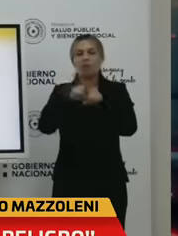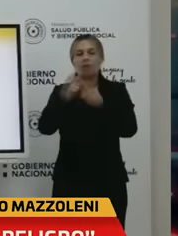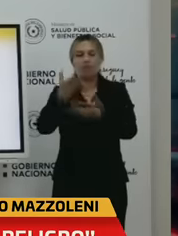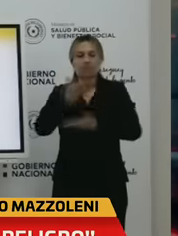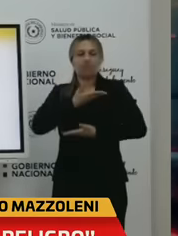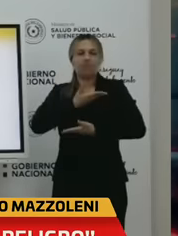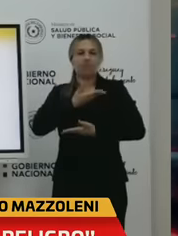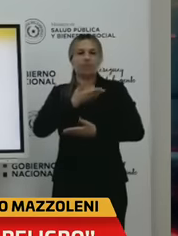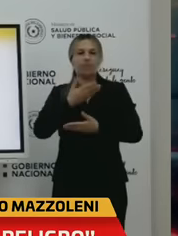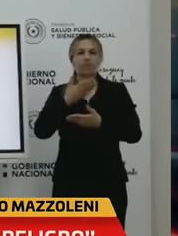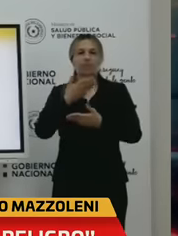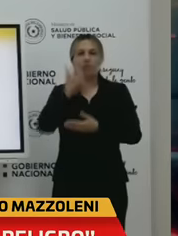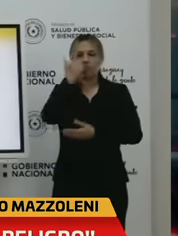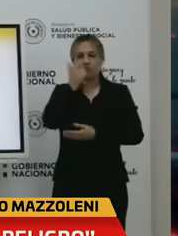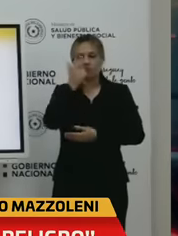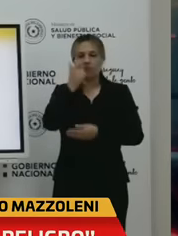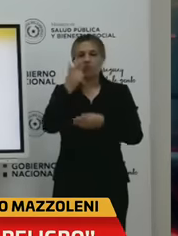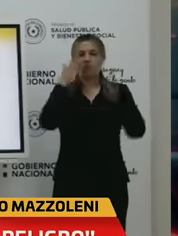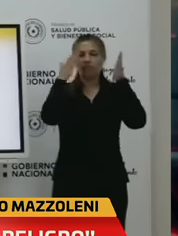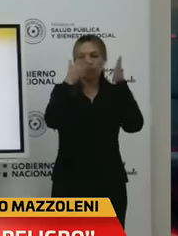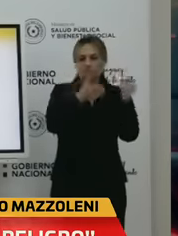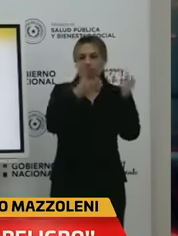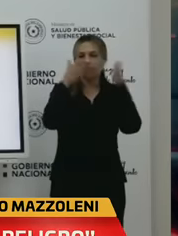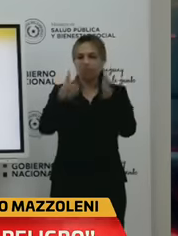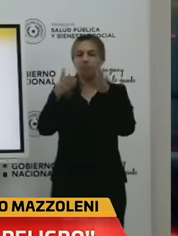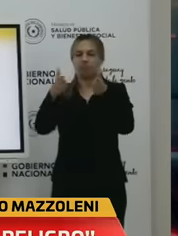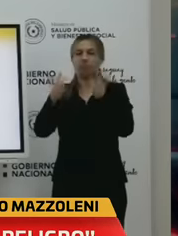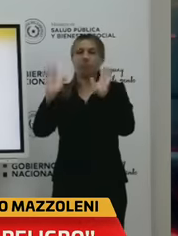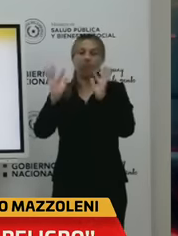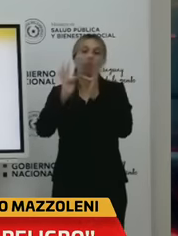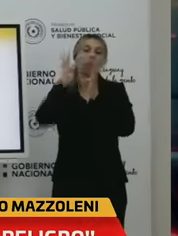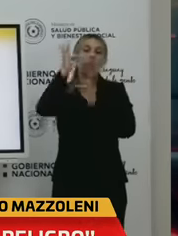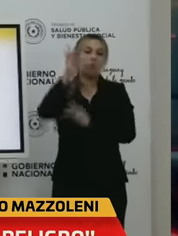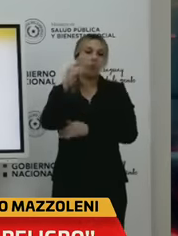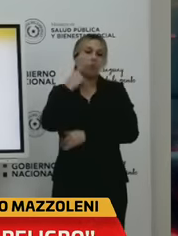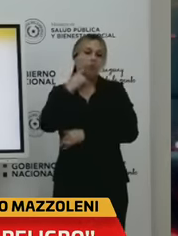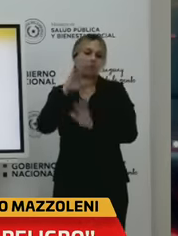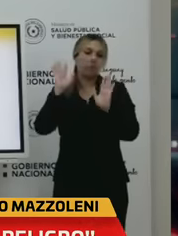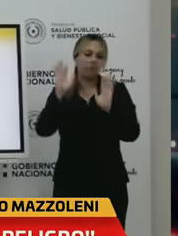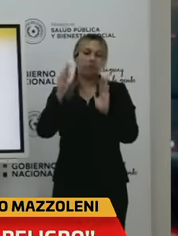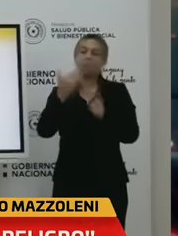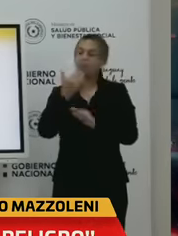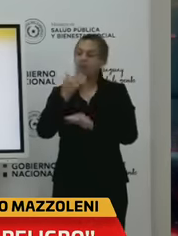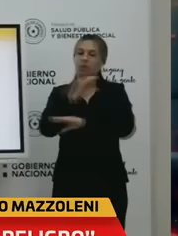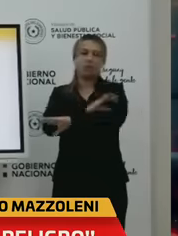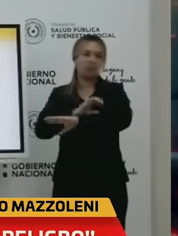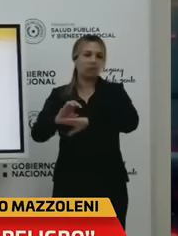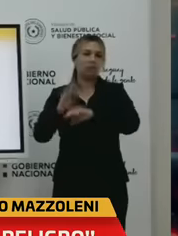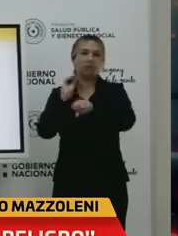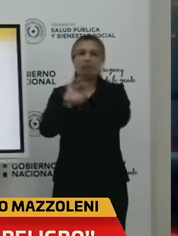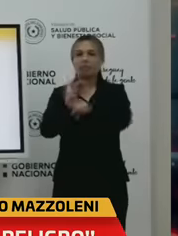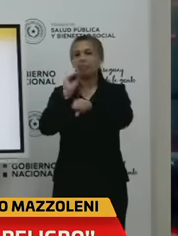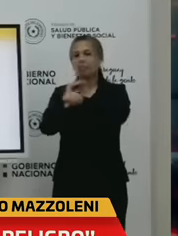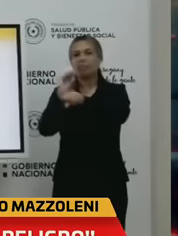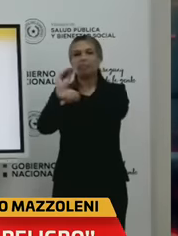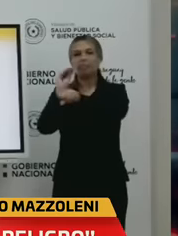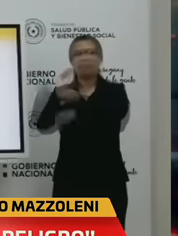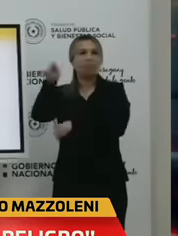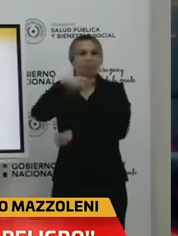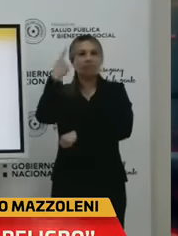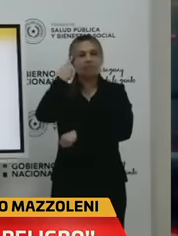zona más específica en caso de ser necesaria. Y bueno, seguir educando